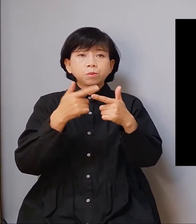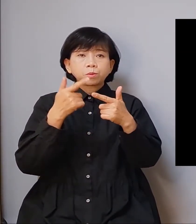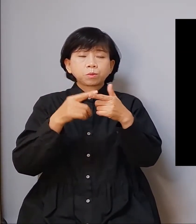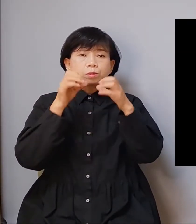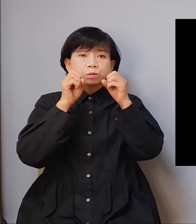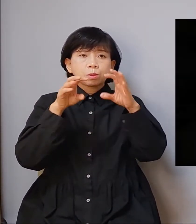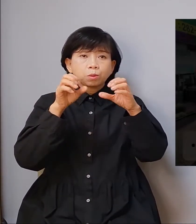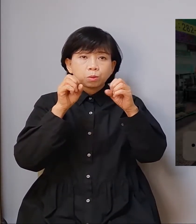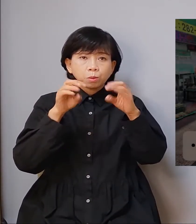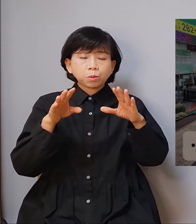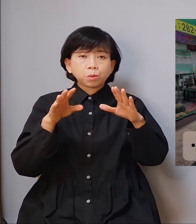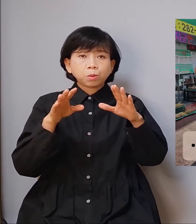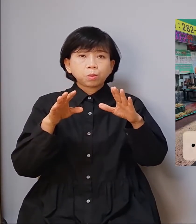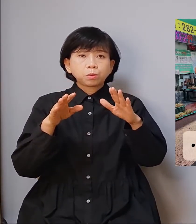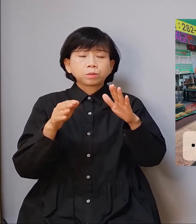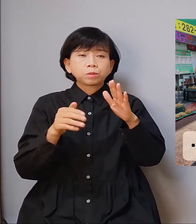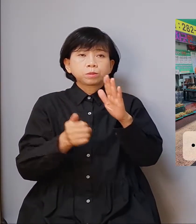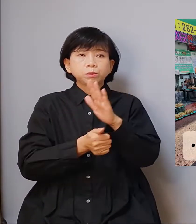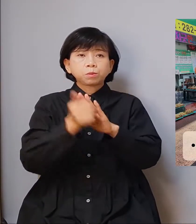1마을입니다.